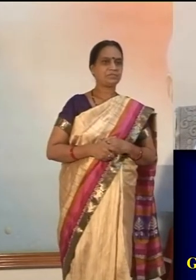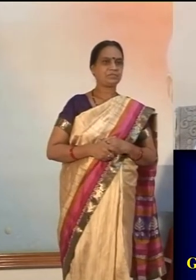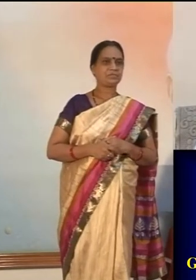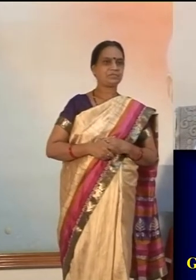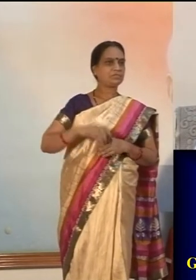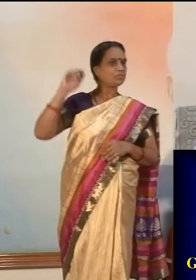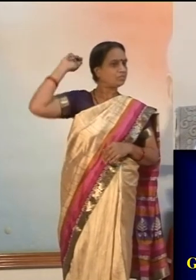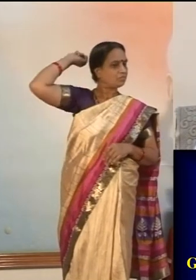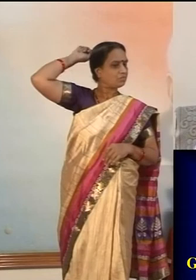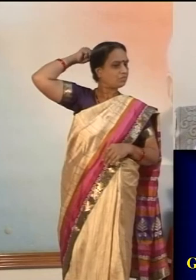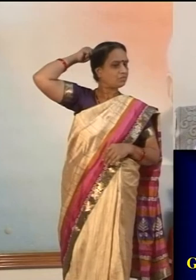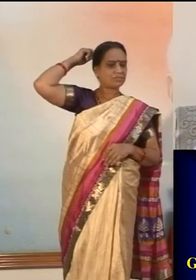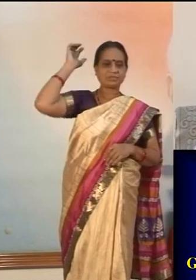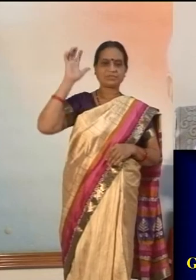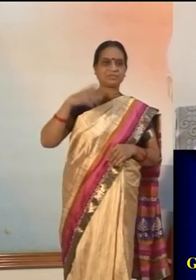लेकिन पंडित जी ने फिर कहा